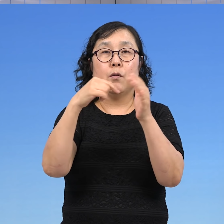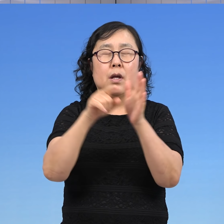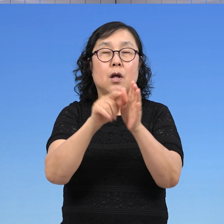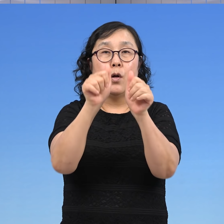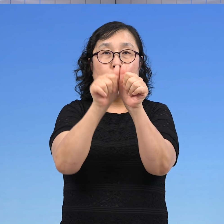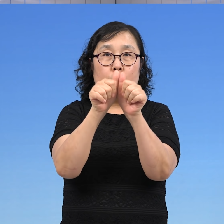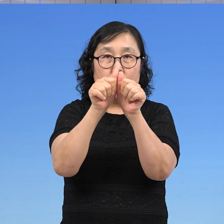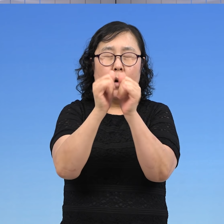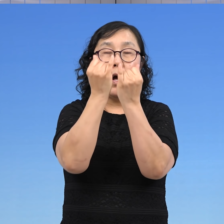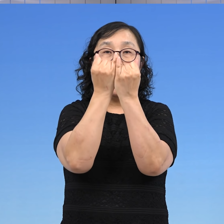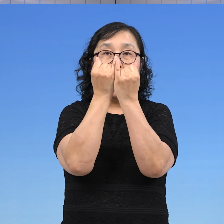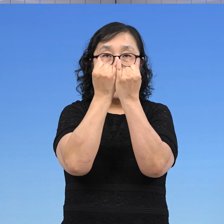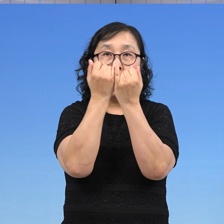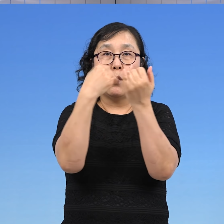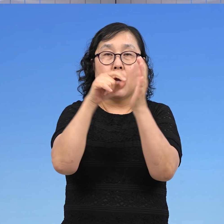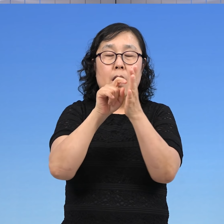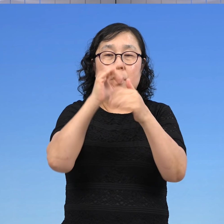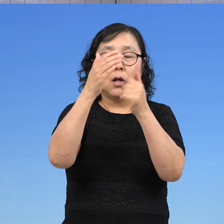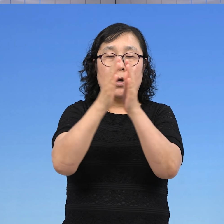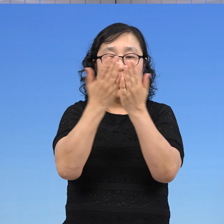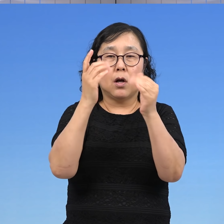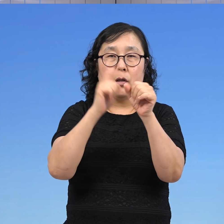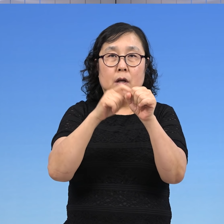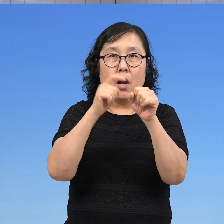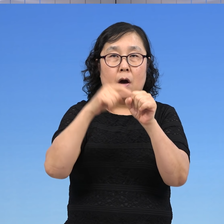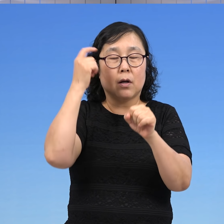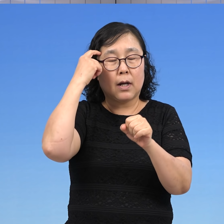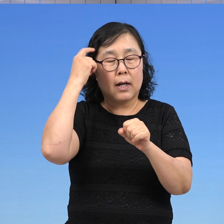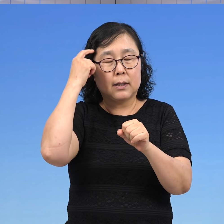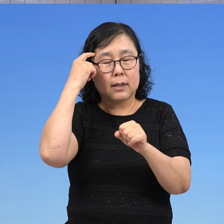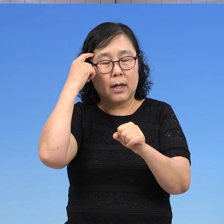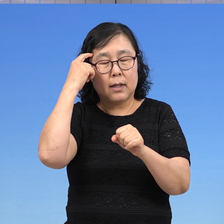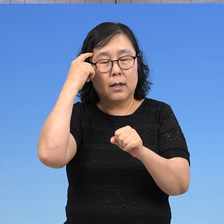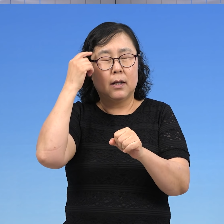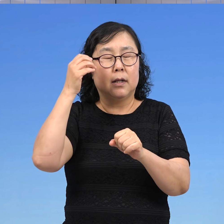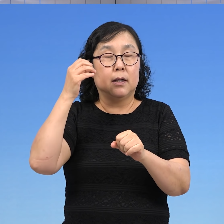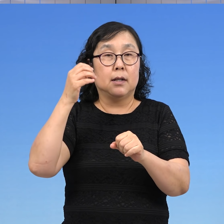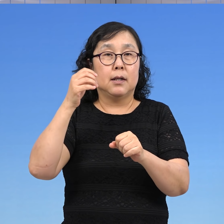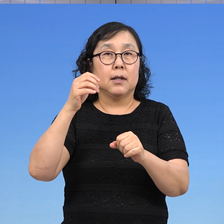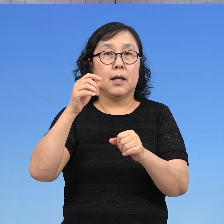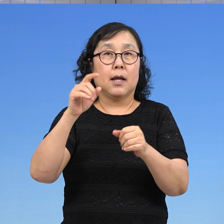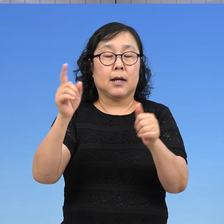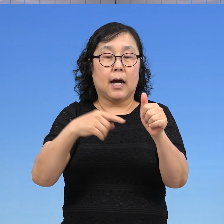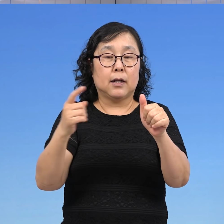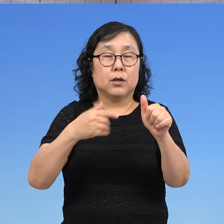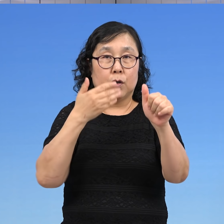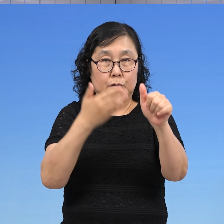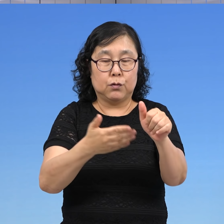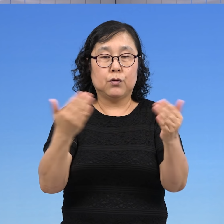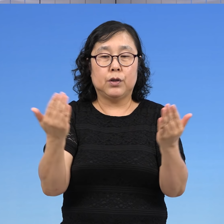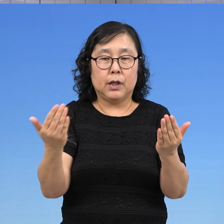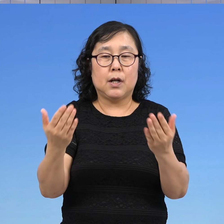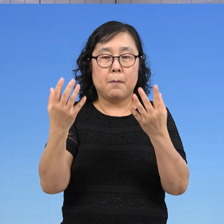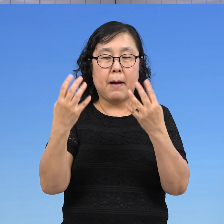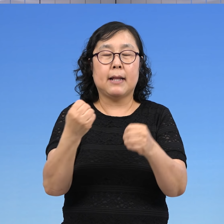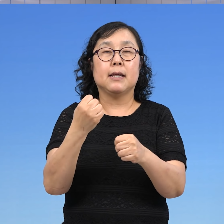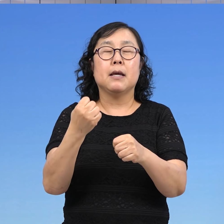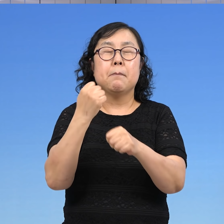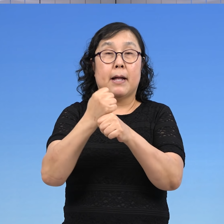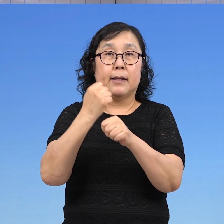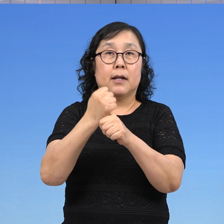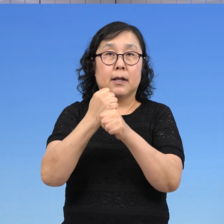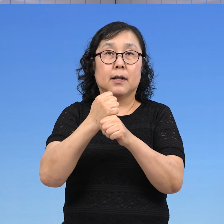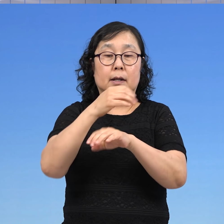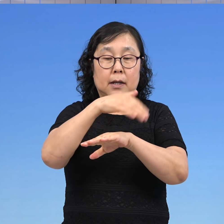가지고 동성애에 대한 성경적 가치관을 제시하는 좋은 책이 이제 곧 한국 나올 것이 이미 이름 일을 하는 단체들과